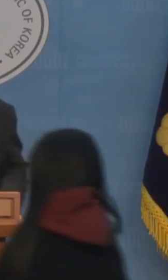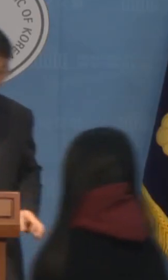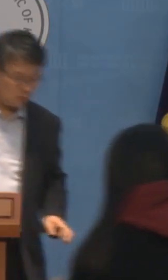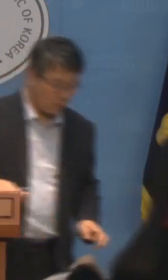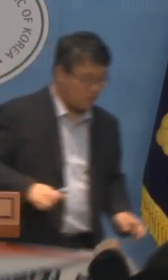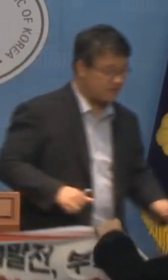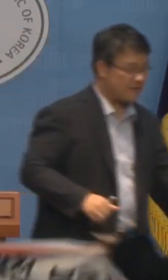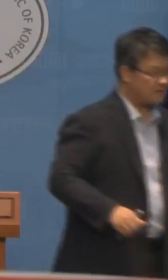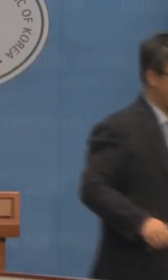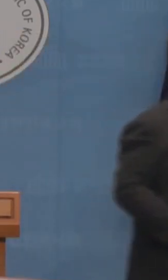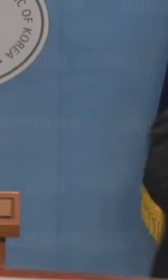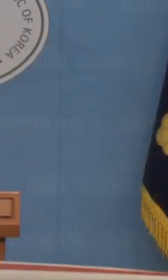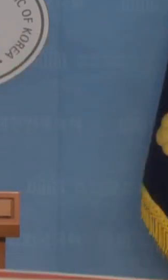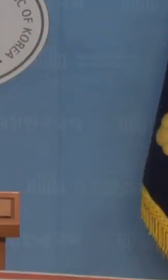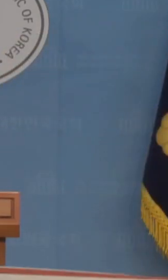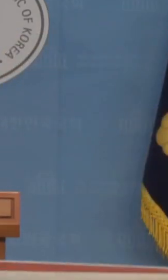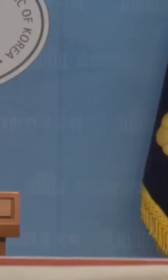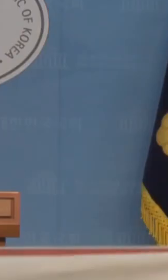공이